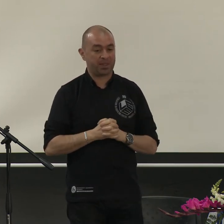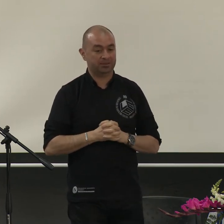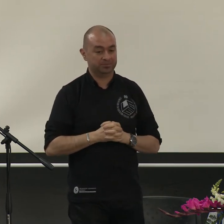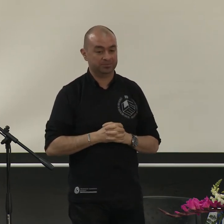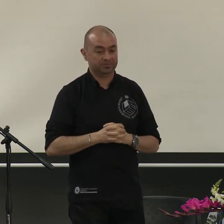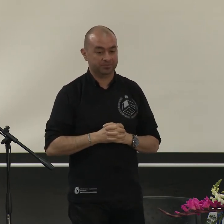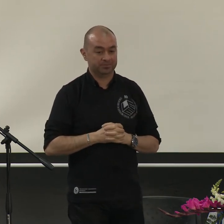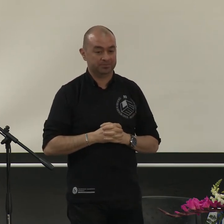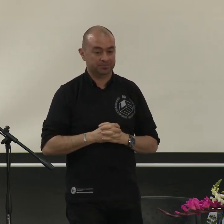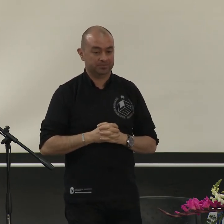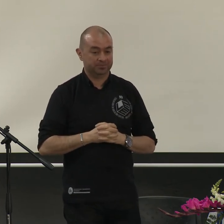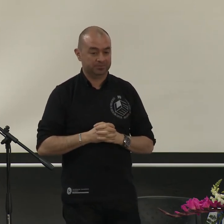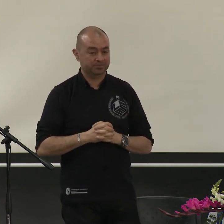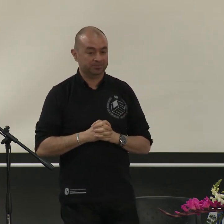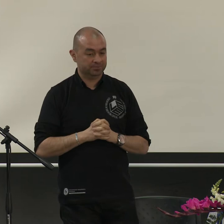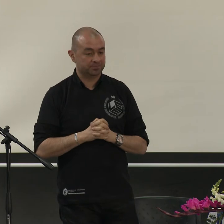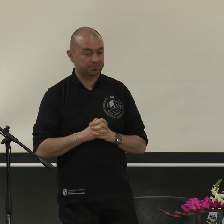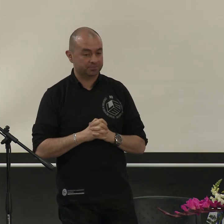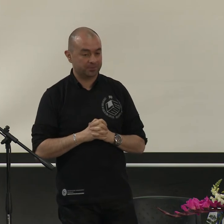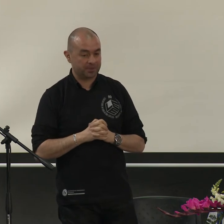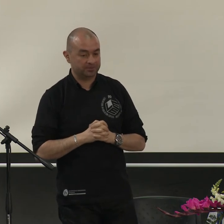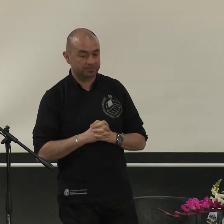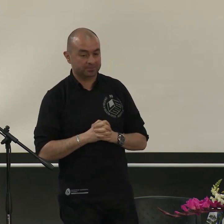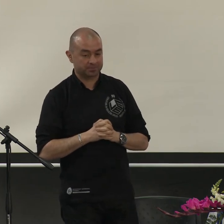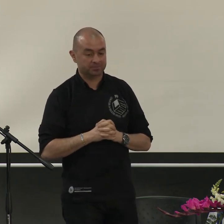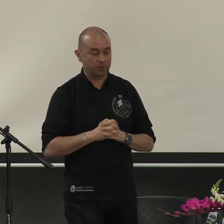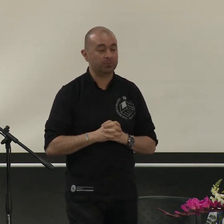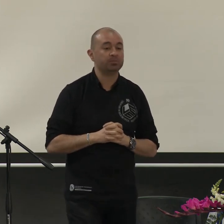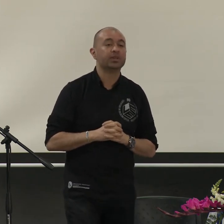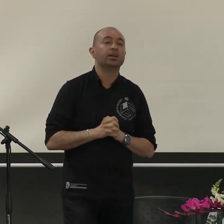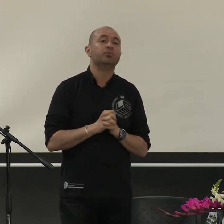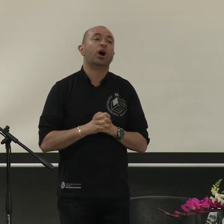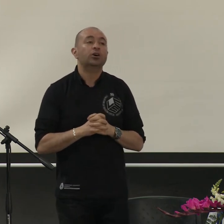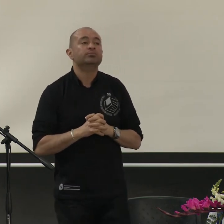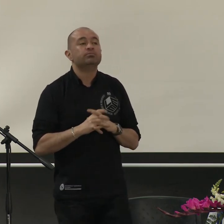mujeres todos estamos aquí para lograrlo